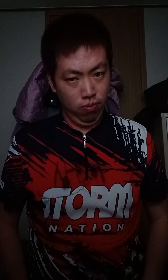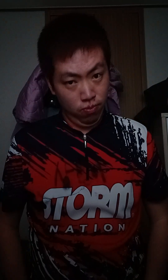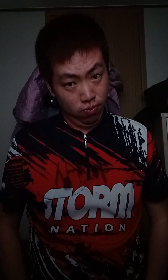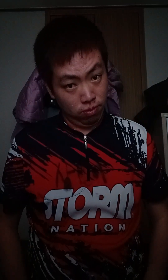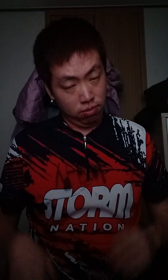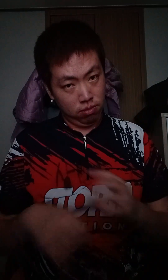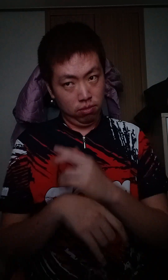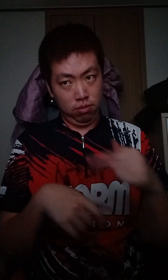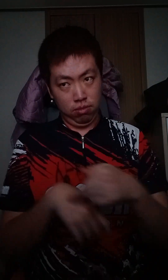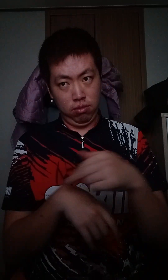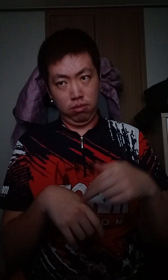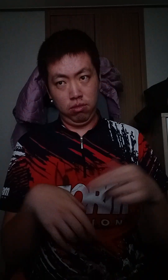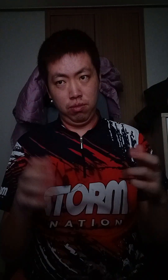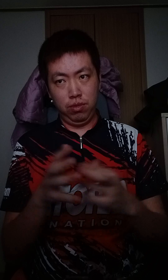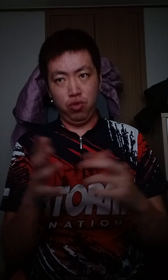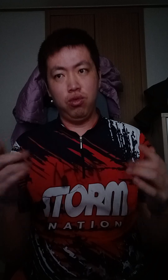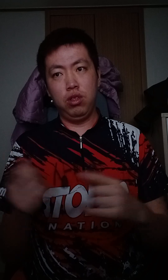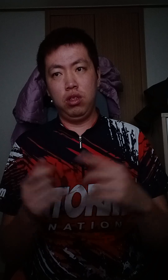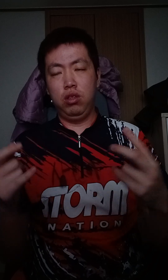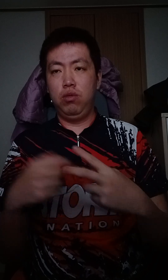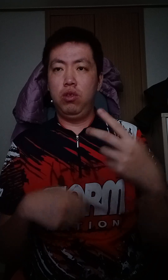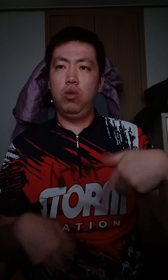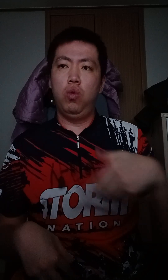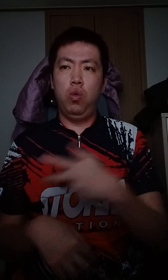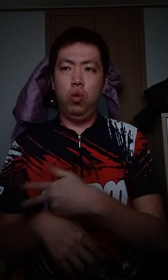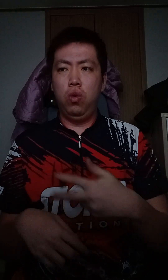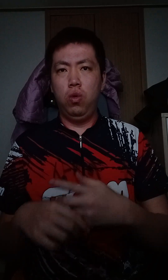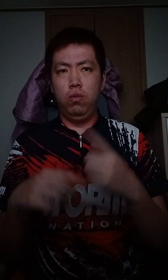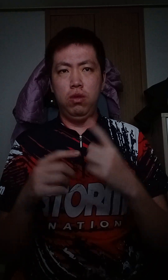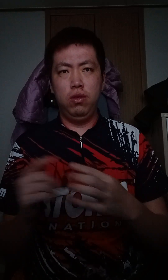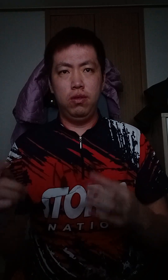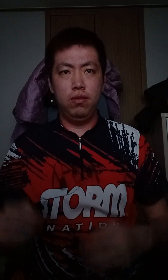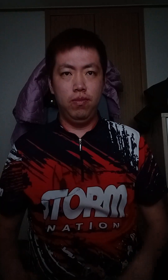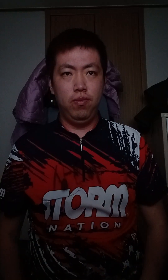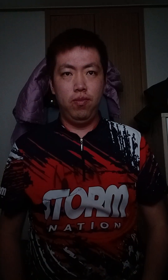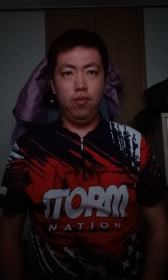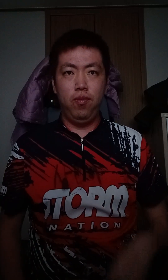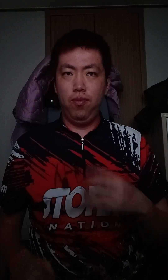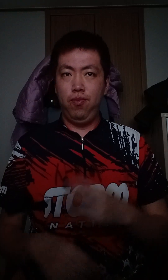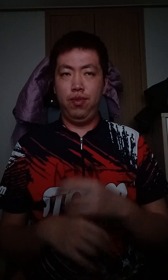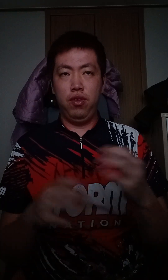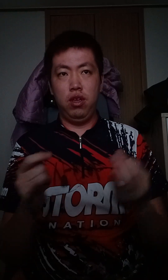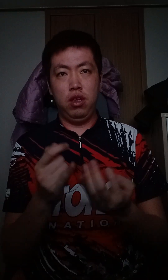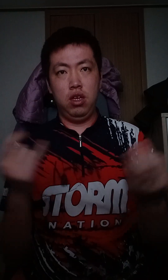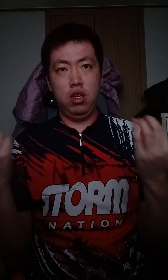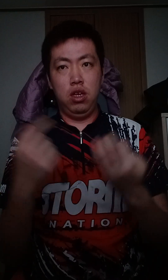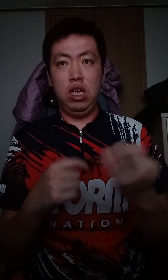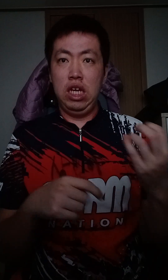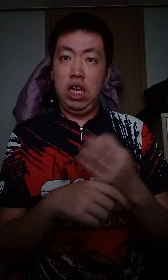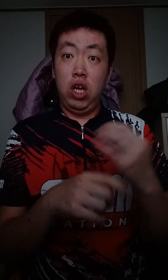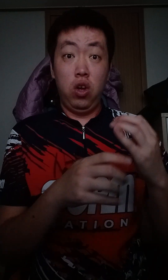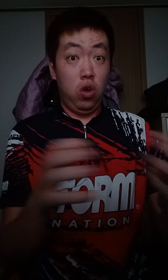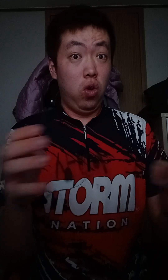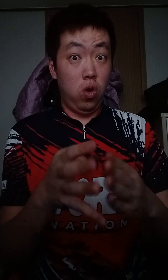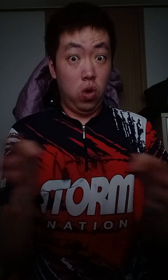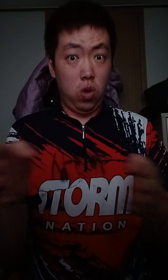난 버스는 충북 충주의 한 업체 통근버스였습니다. 그런데 출근 동선과는 40여 킬로미터 떨어진